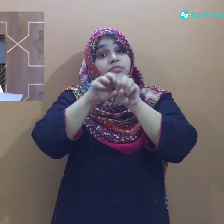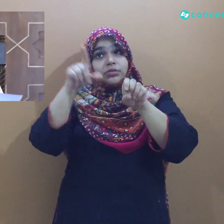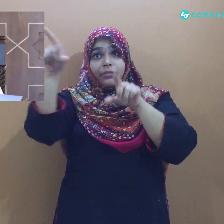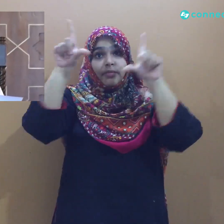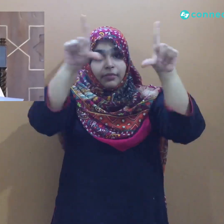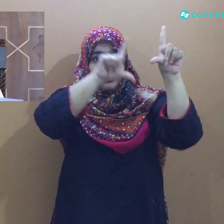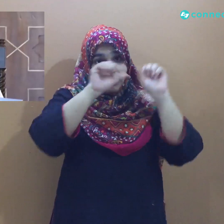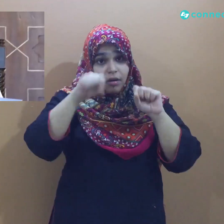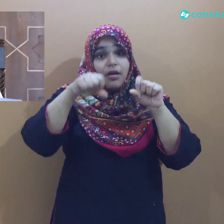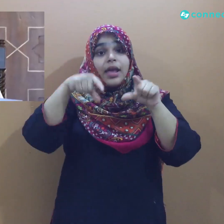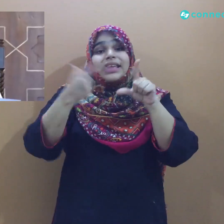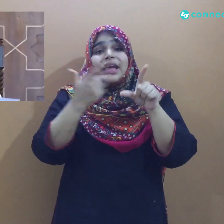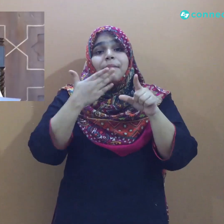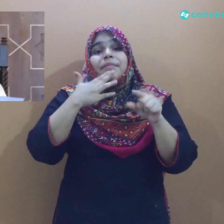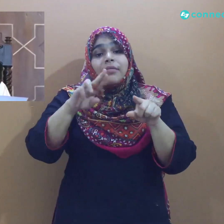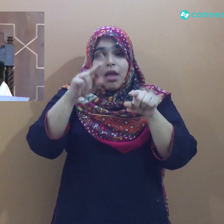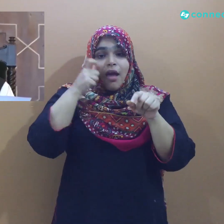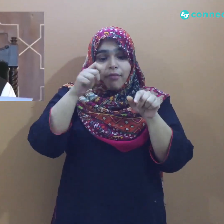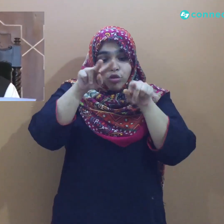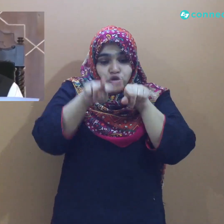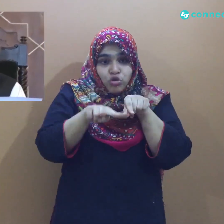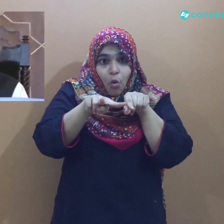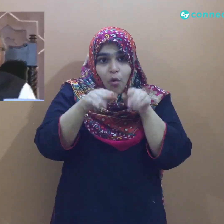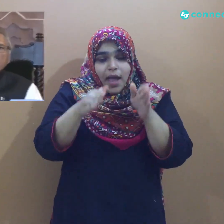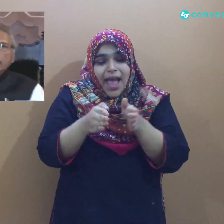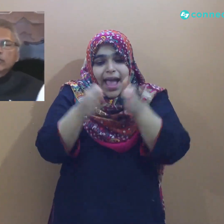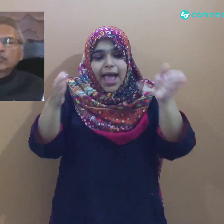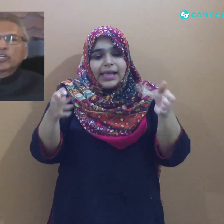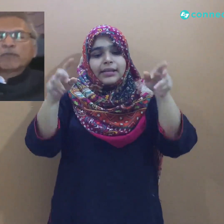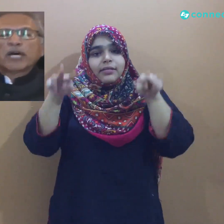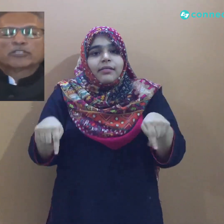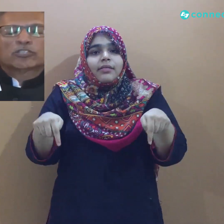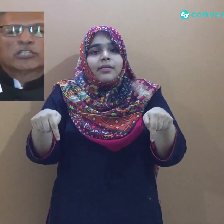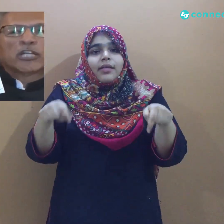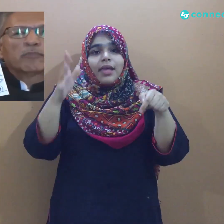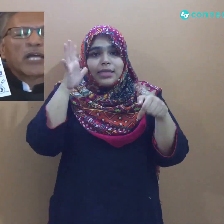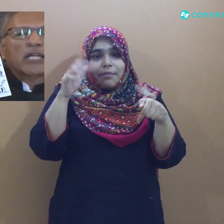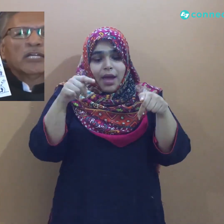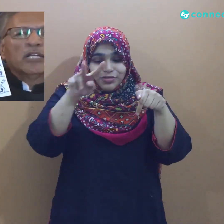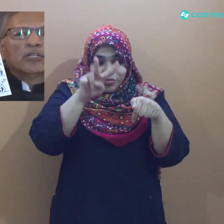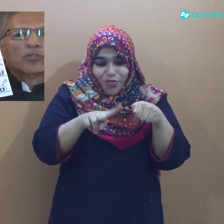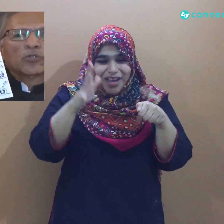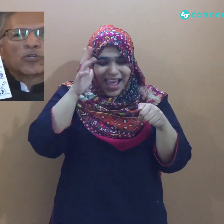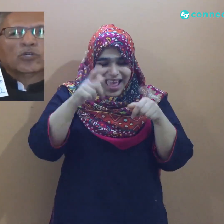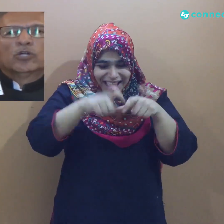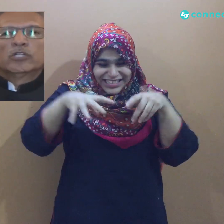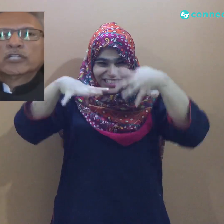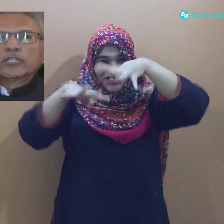جس کے اندر یہ نقشہ صرف نشاندہی کر رہا ہے کہ دو نمازیوں کے درمیان